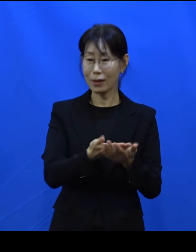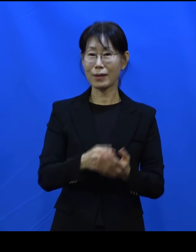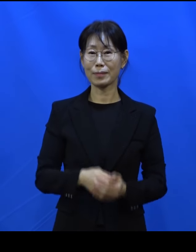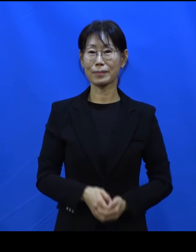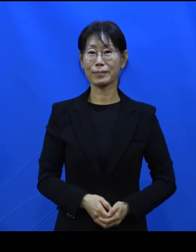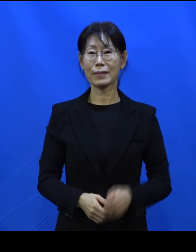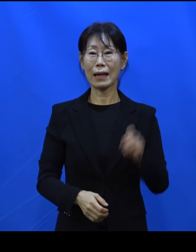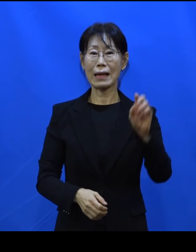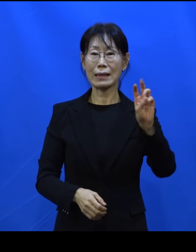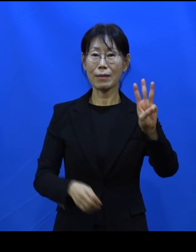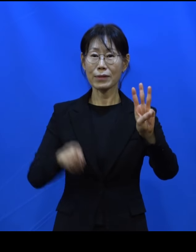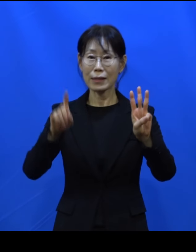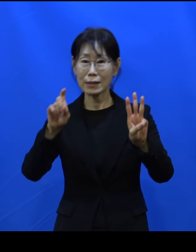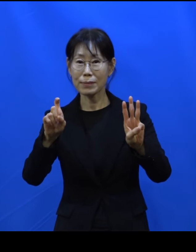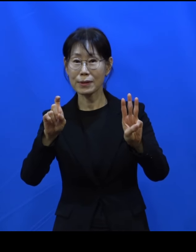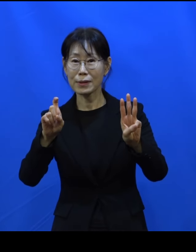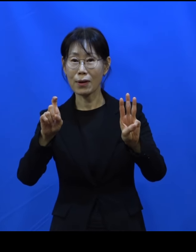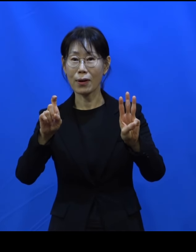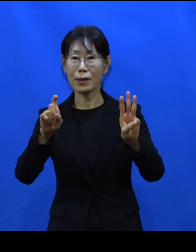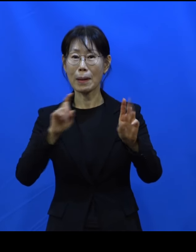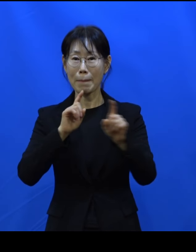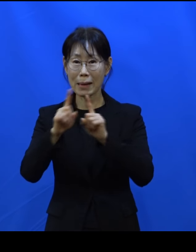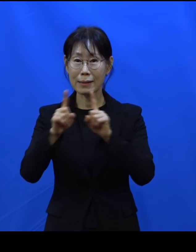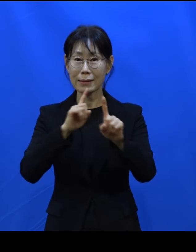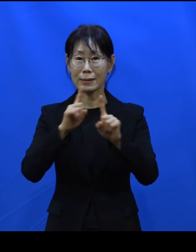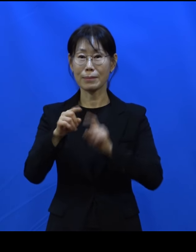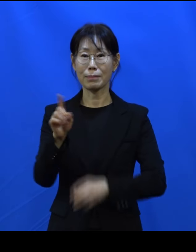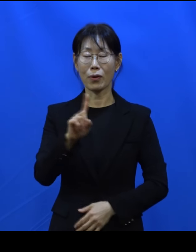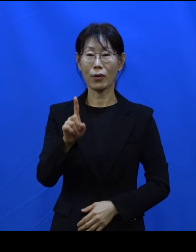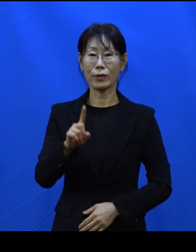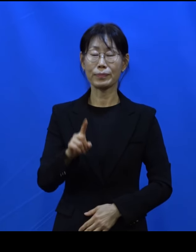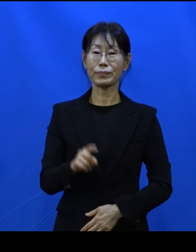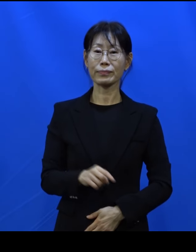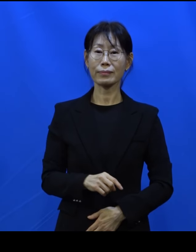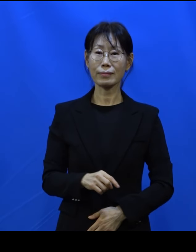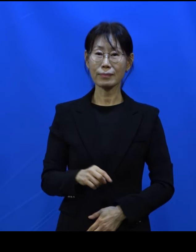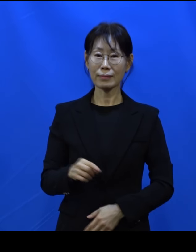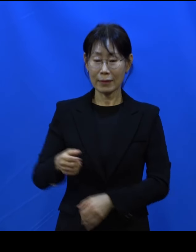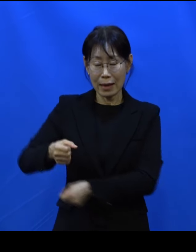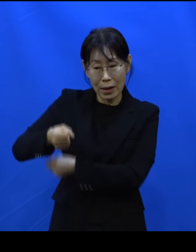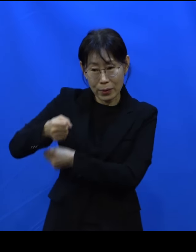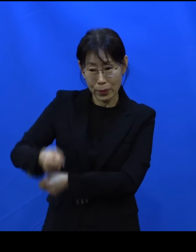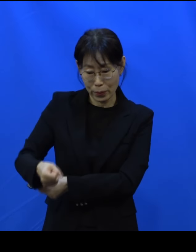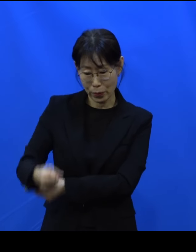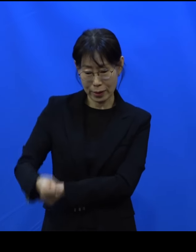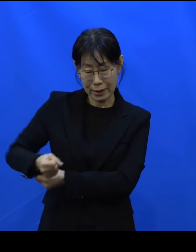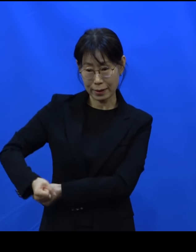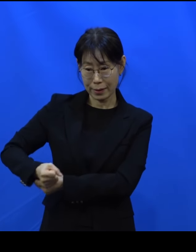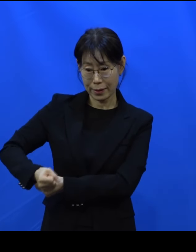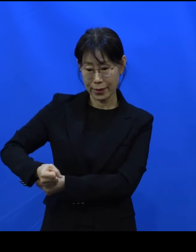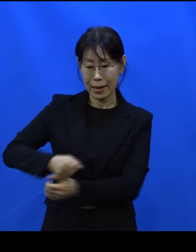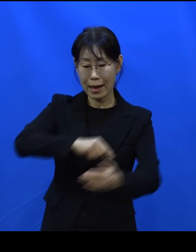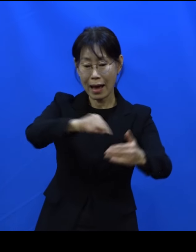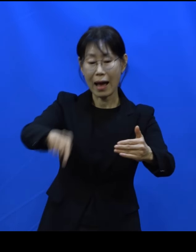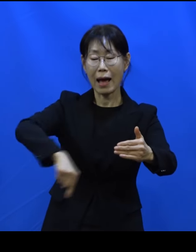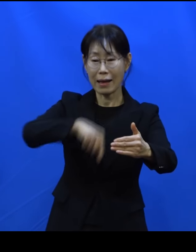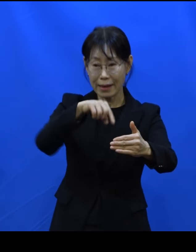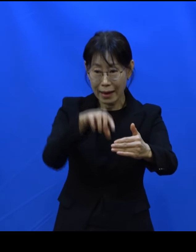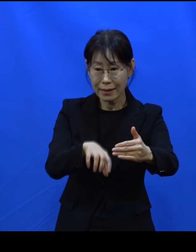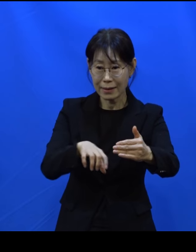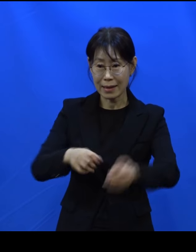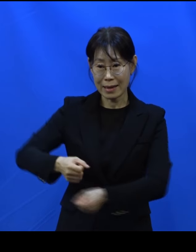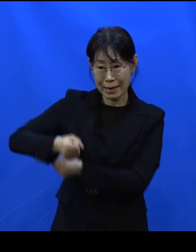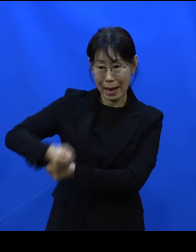그 안에는 이 말이에요. 그 안에는 예루살렘 딸들의 사랑이 엮여질 거예요. 이 안이라는 부분에